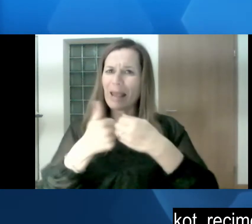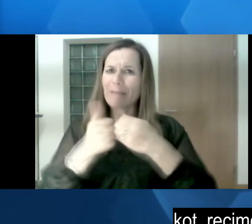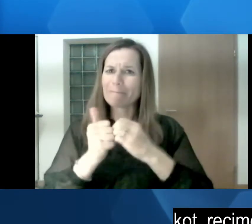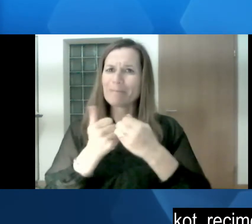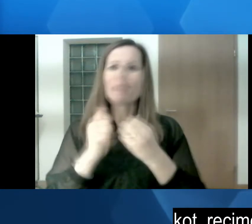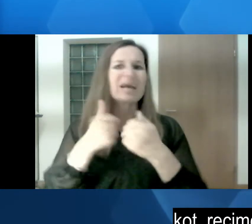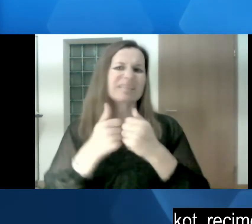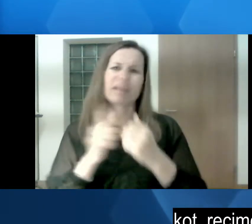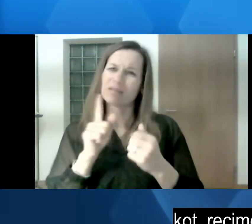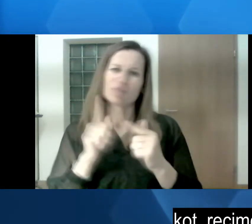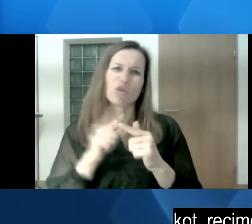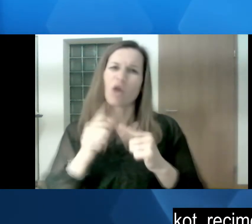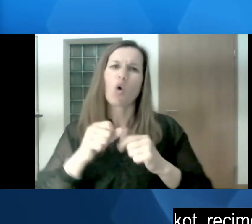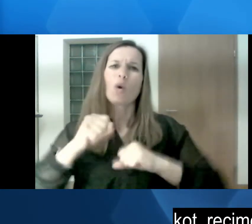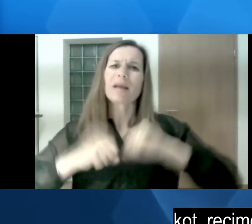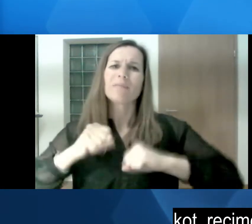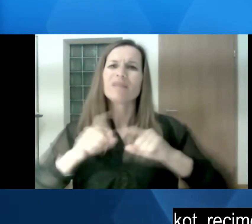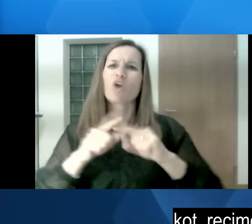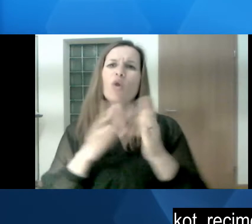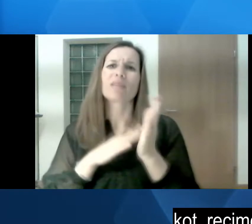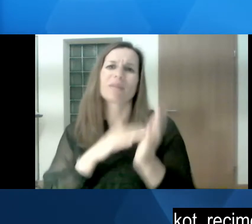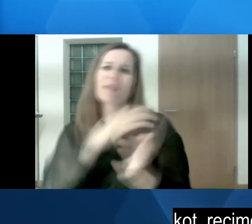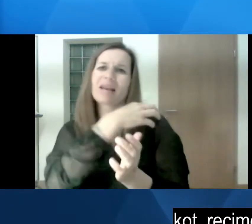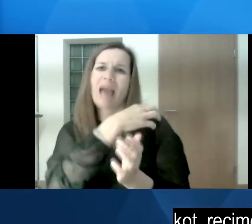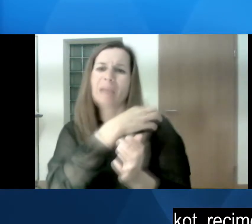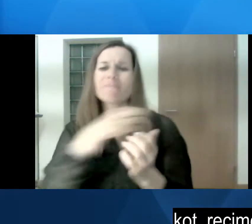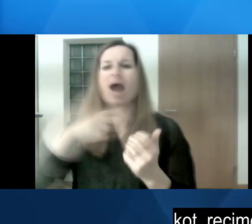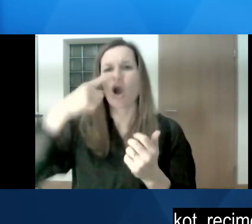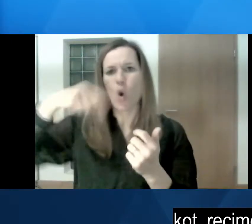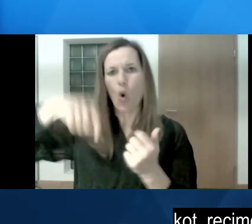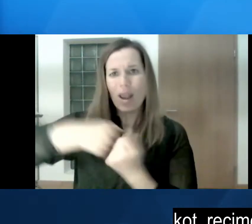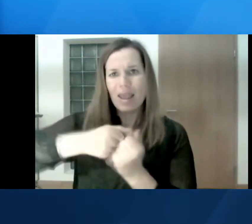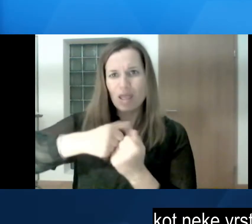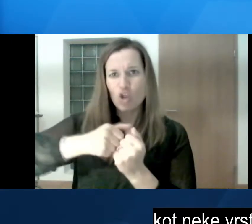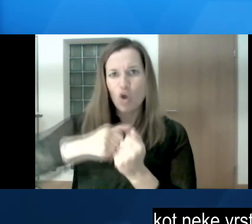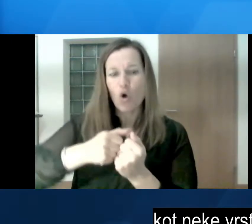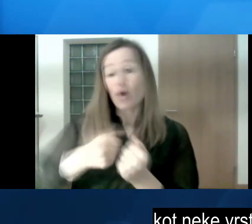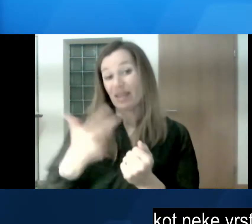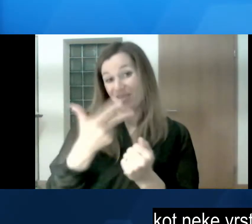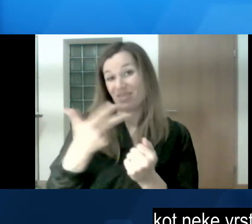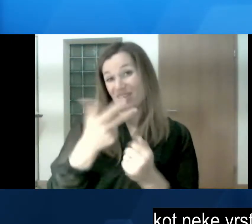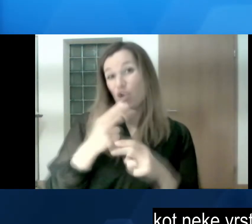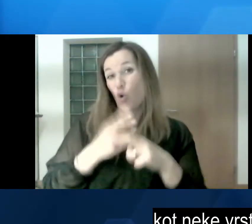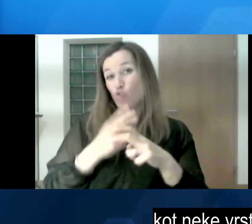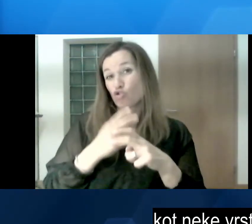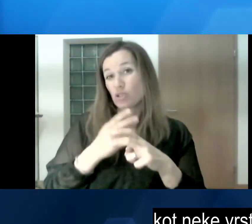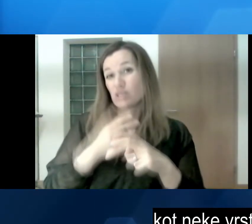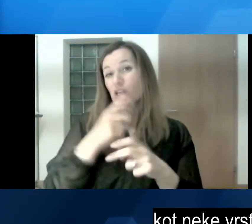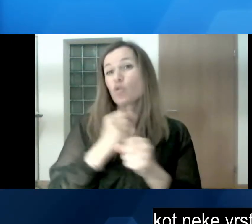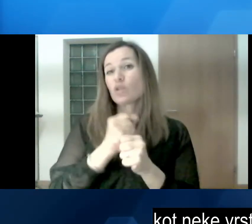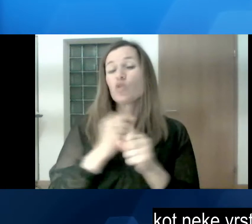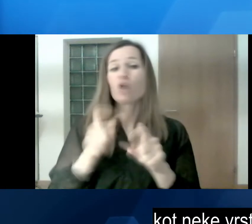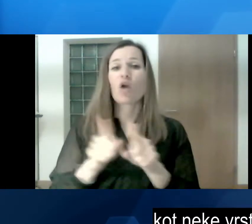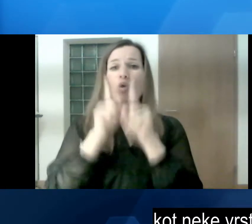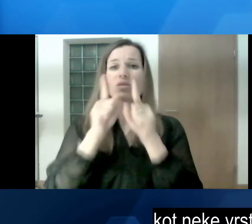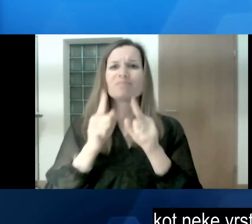kot recimo rama ali koleno. Te vse tri slušne koščice delujejo kot neke vrste vzvod, da se